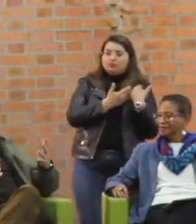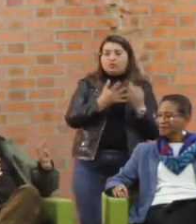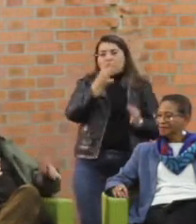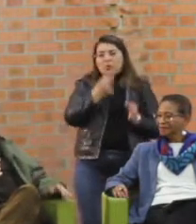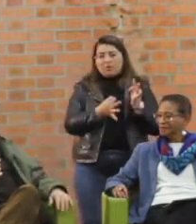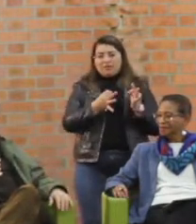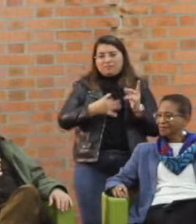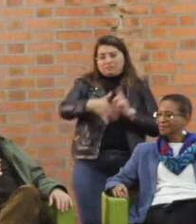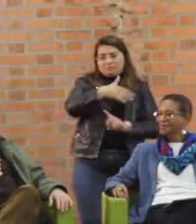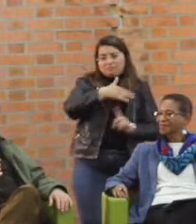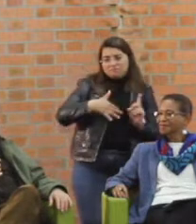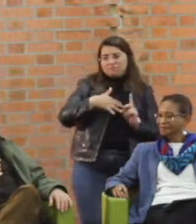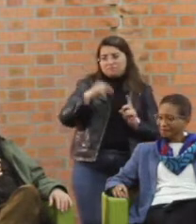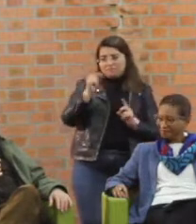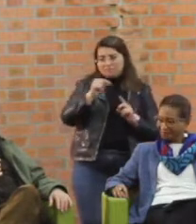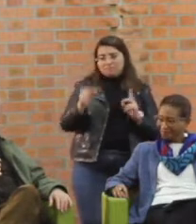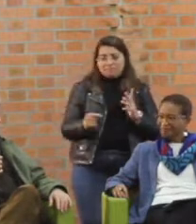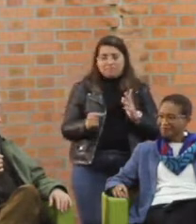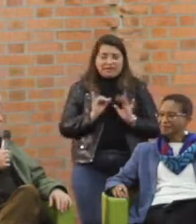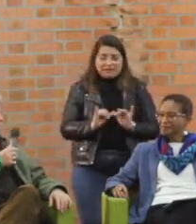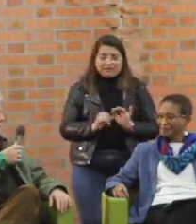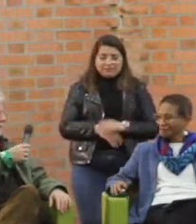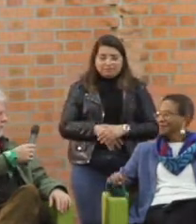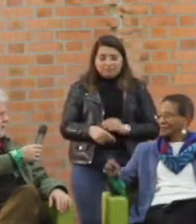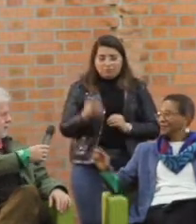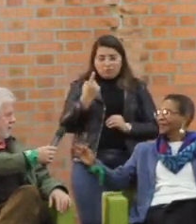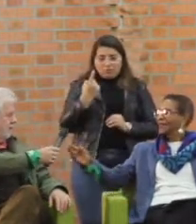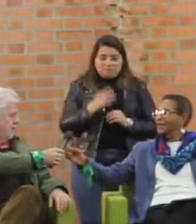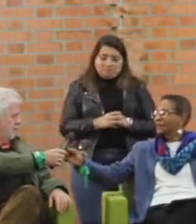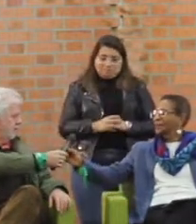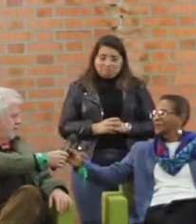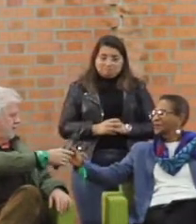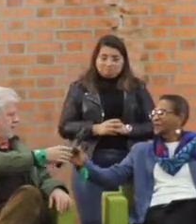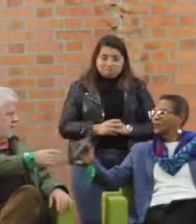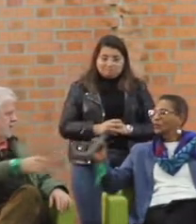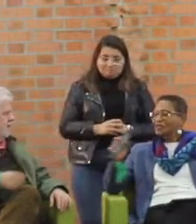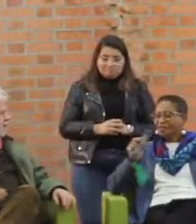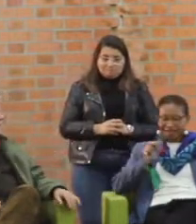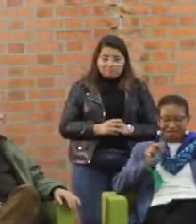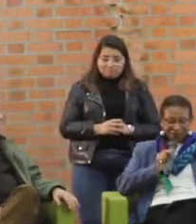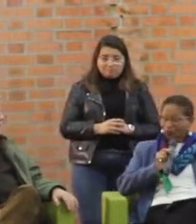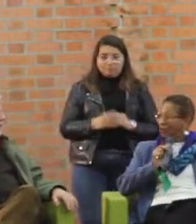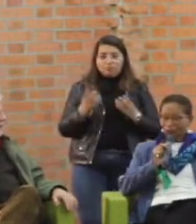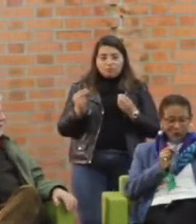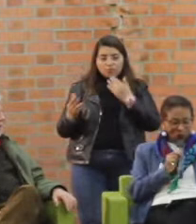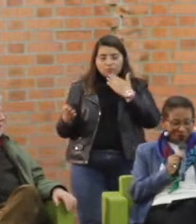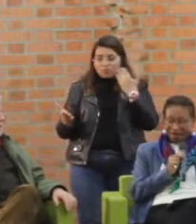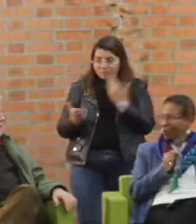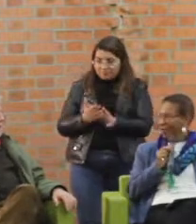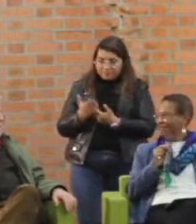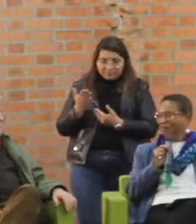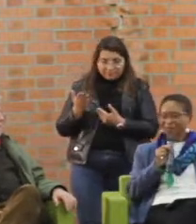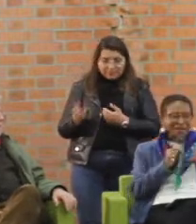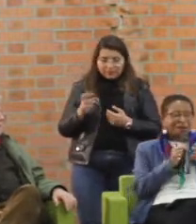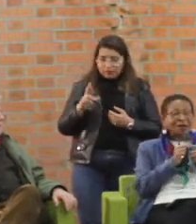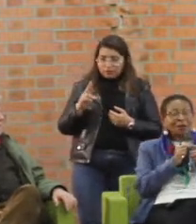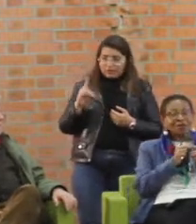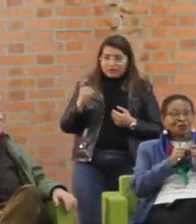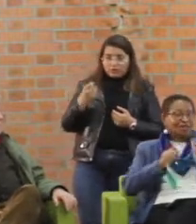y en el campo del activismo social y político Muchas gracias Rodrigo por tus palabras